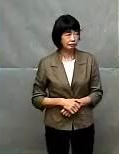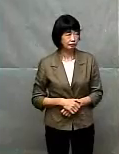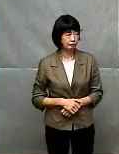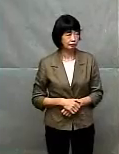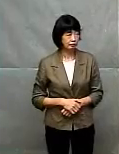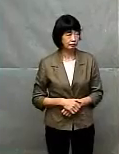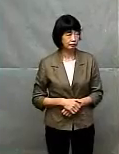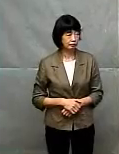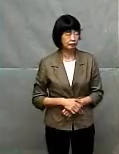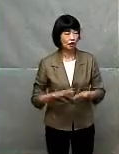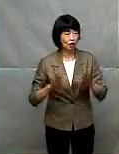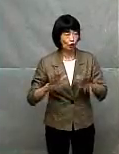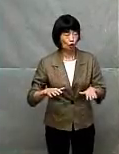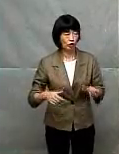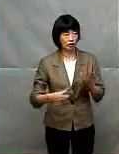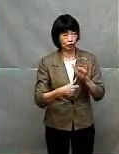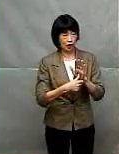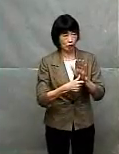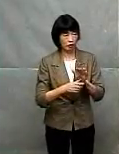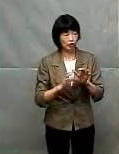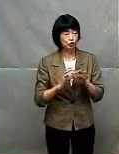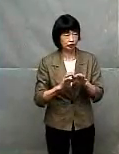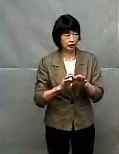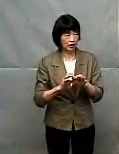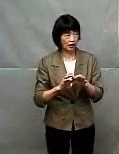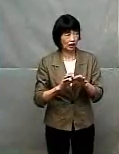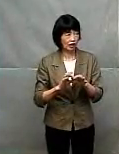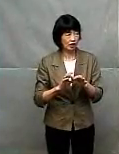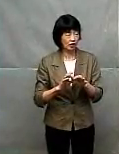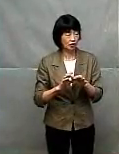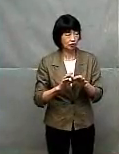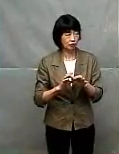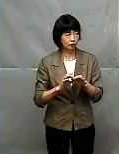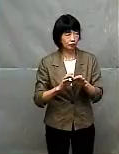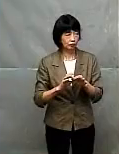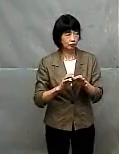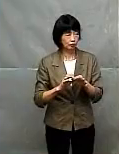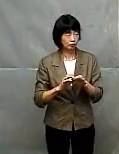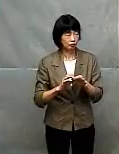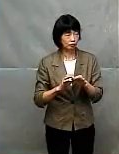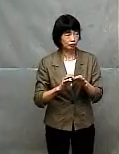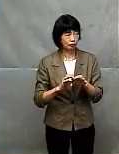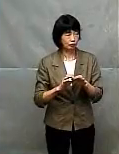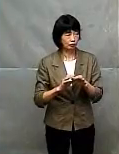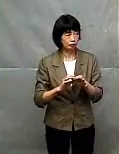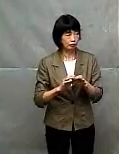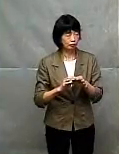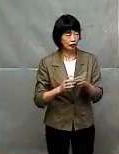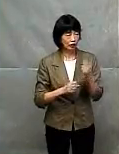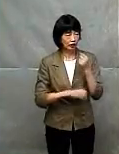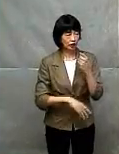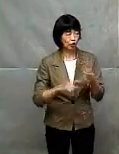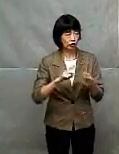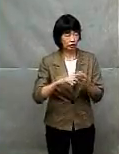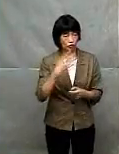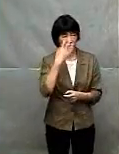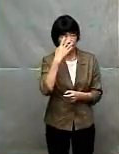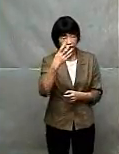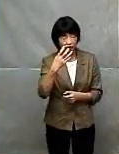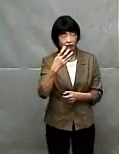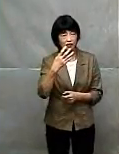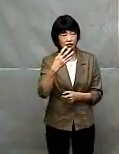今回の名称につきましては基本的にですね、新幹線の位置づけといたしま